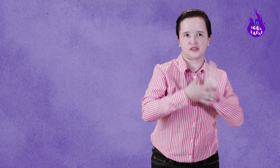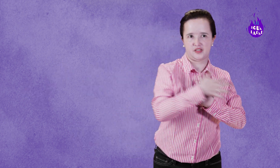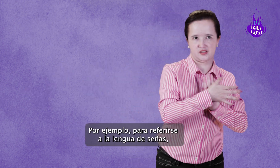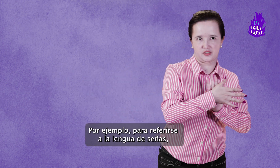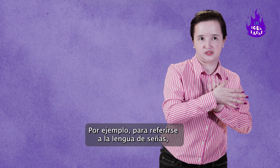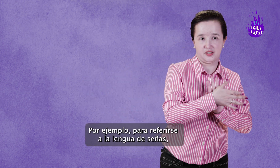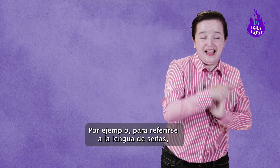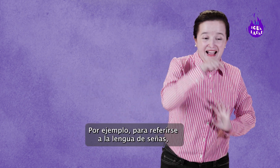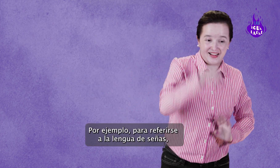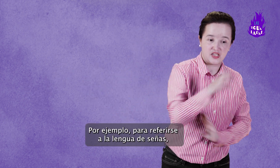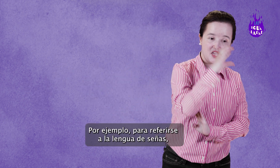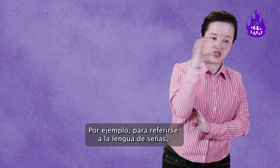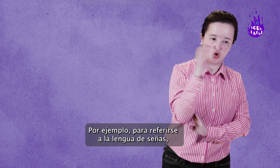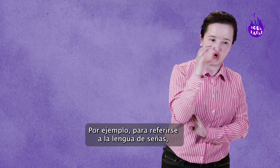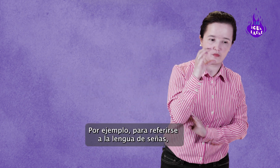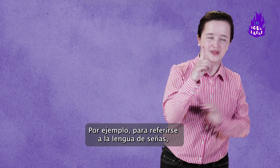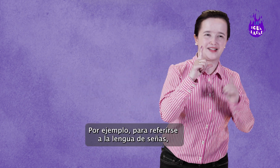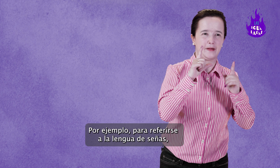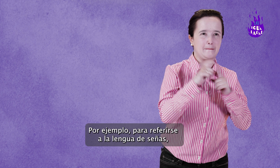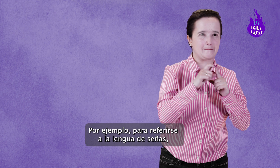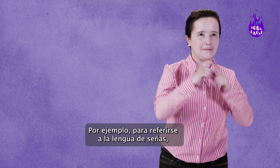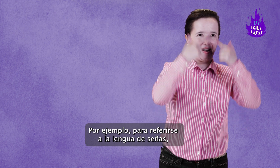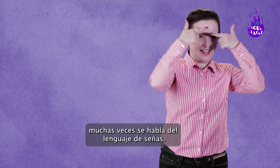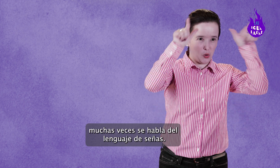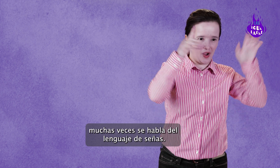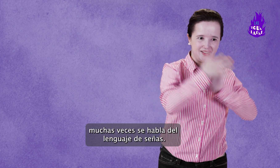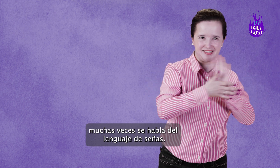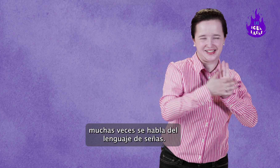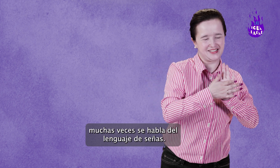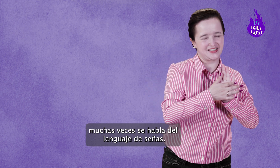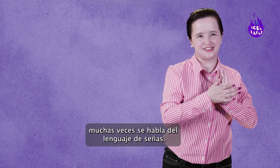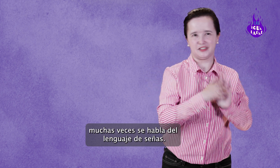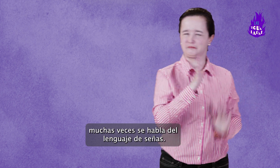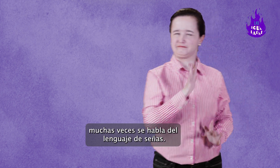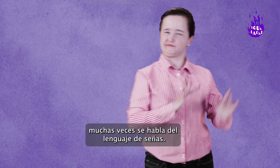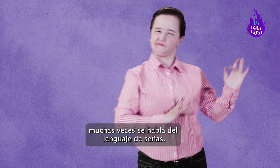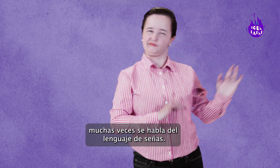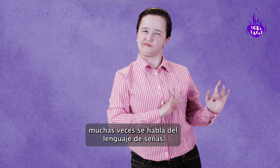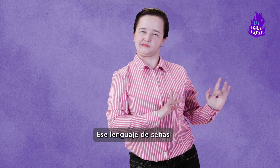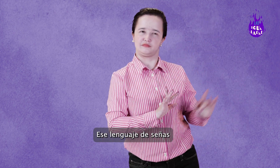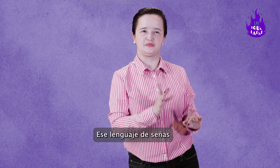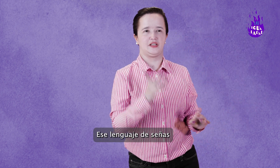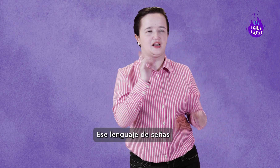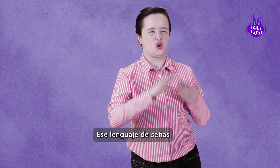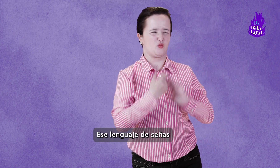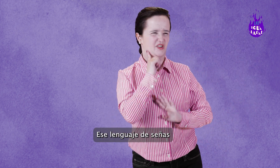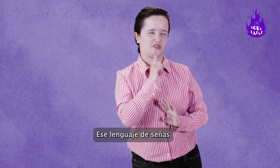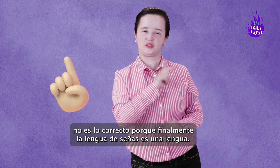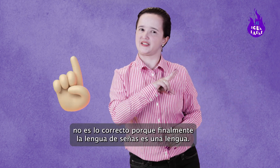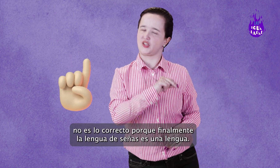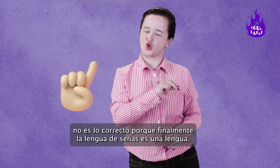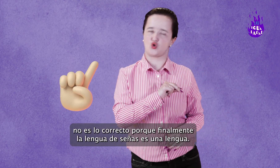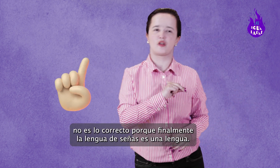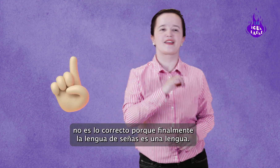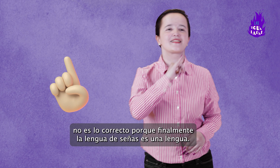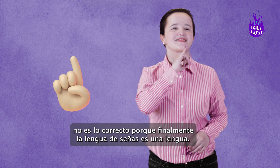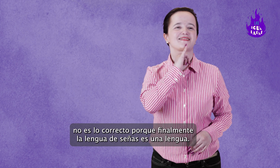por ejemplo, para referirse a la lengua de señas, muchas veces se habla del lenguaje de señas. Ese lenguaje de señas no es lo correcto,